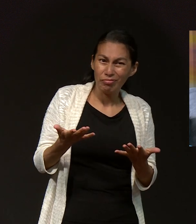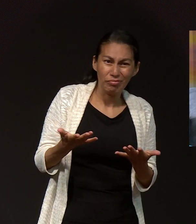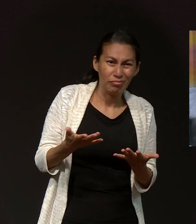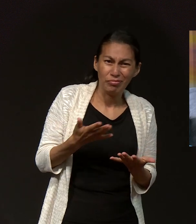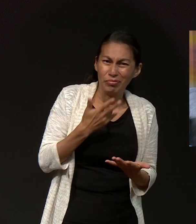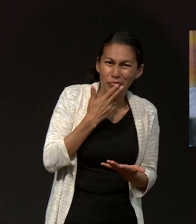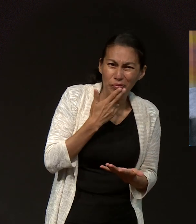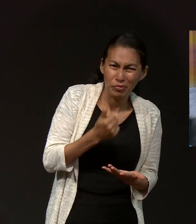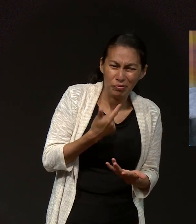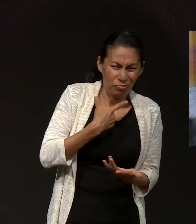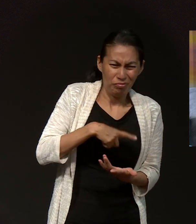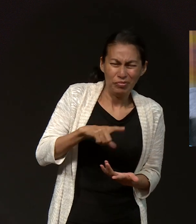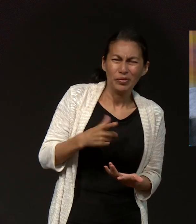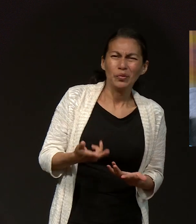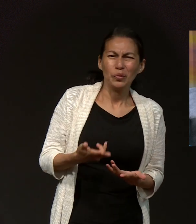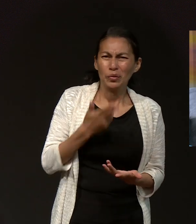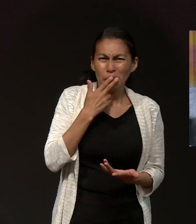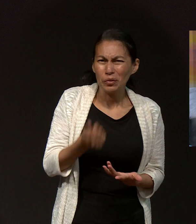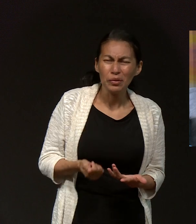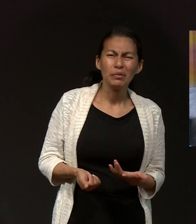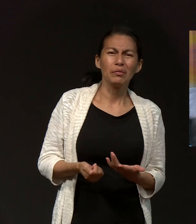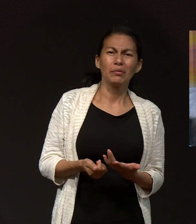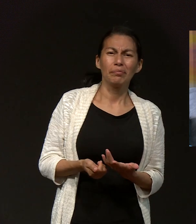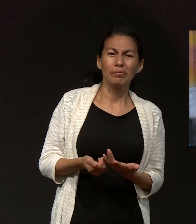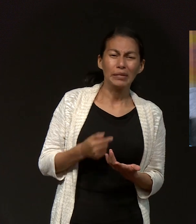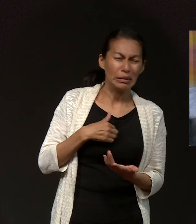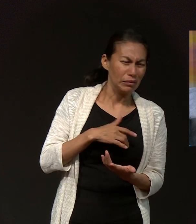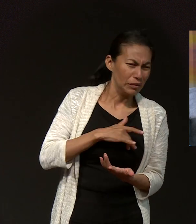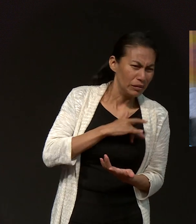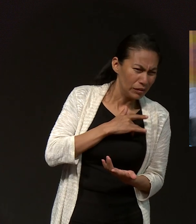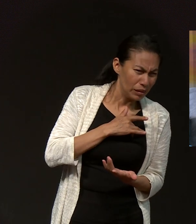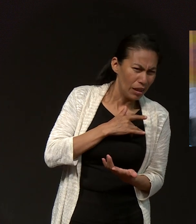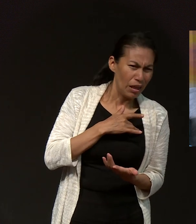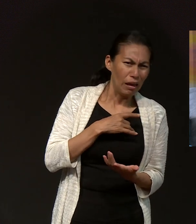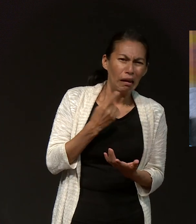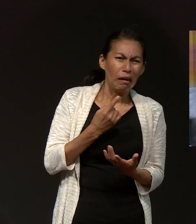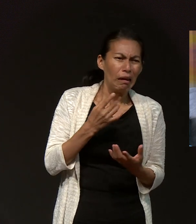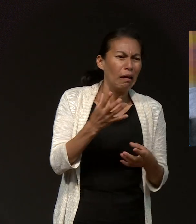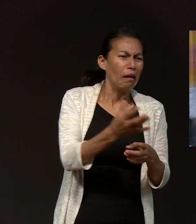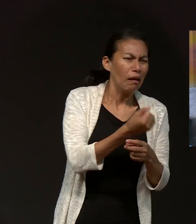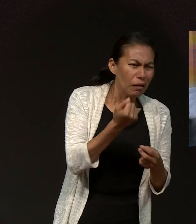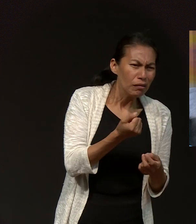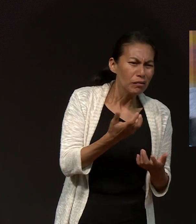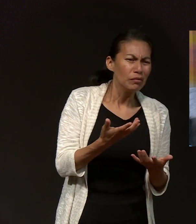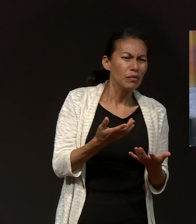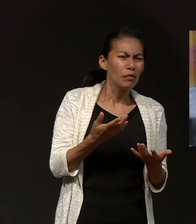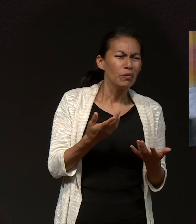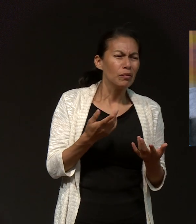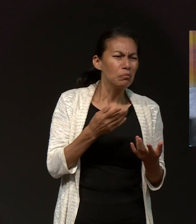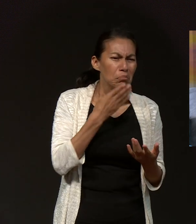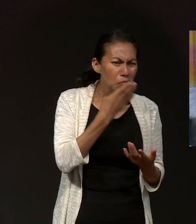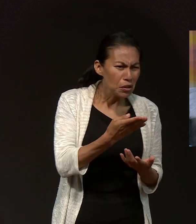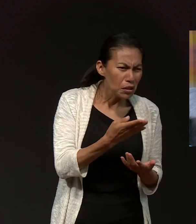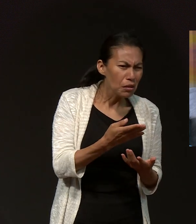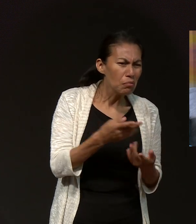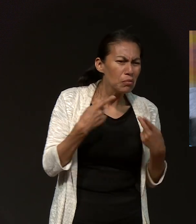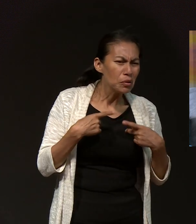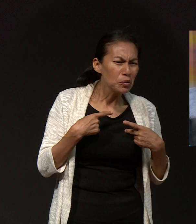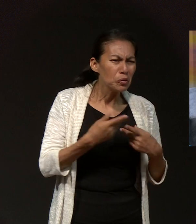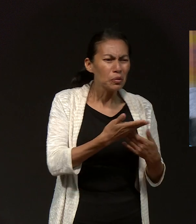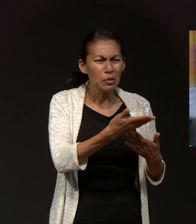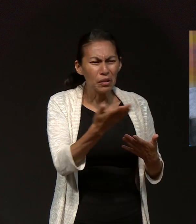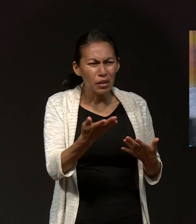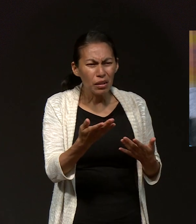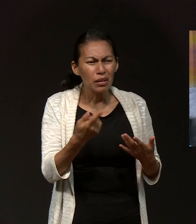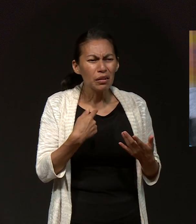trascendencia. Y para mí esa era la palabra que me sonaba en mi cabeza todos los días. Yo decía, ¿qué gano? ¿Quién se beneficia? ¿En qué va